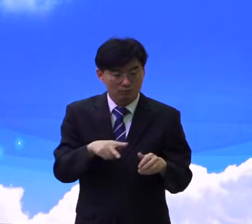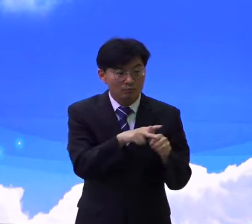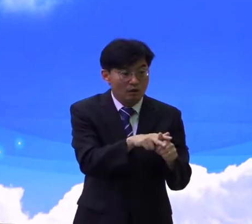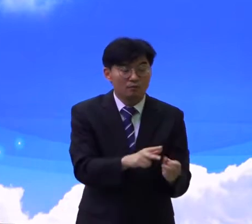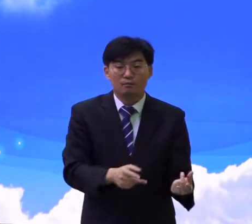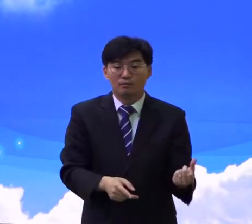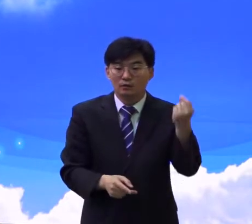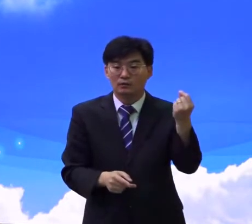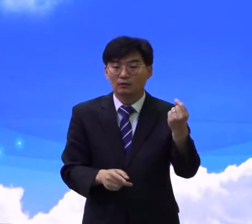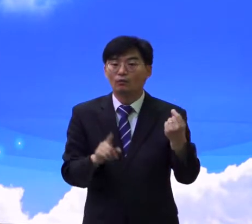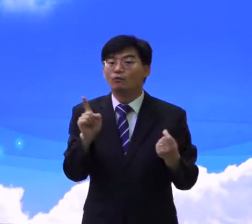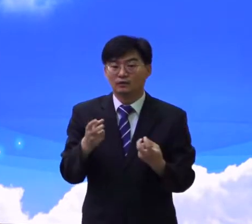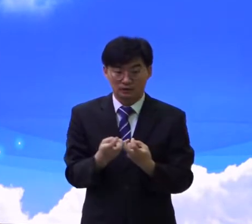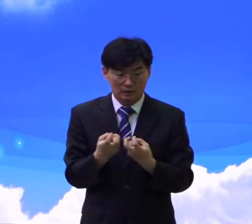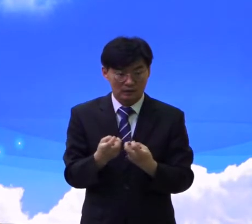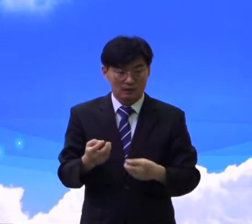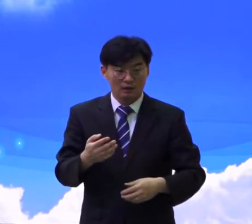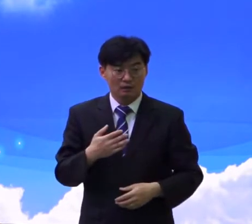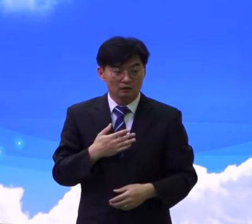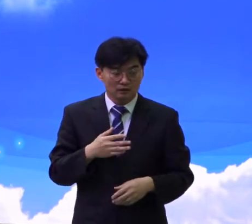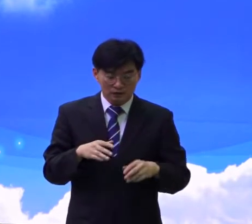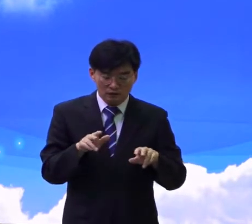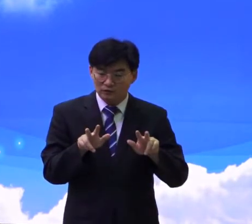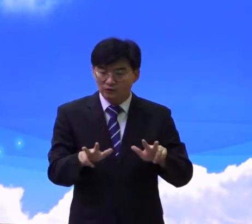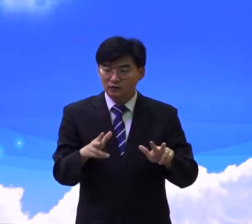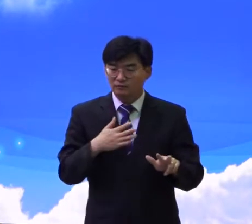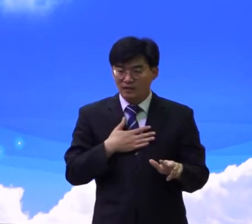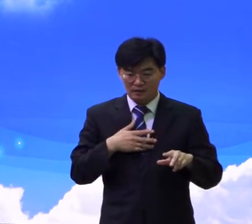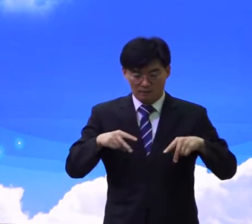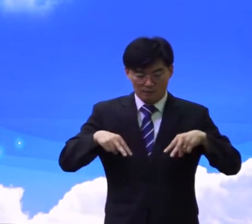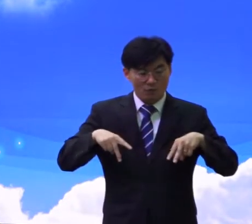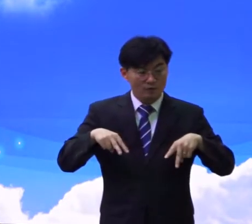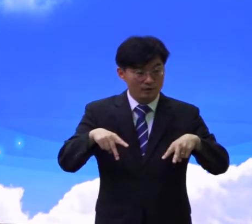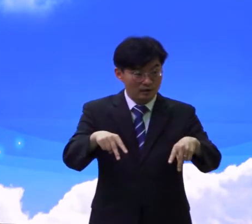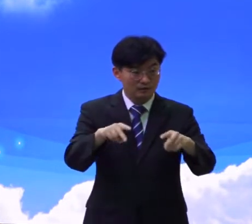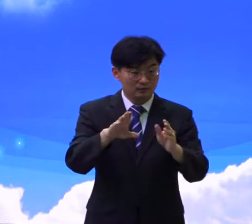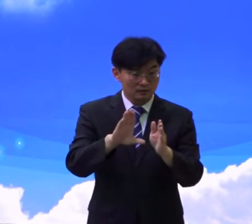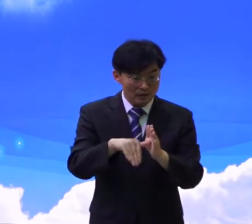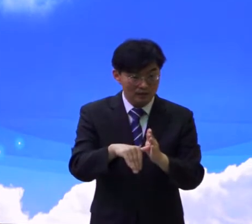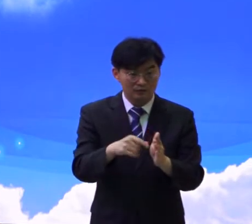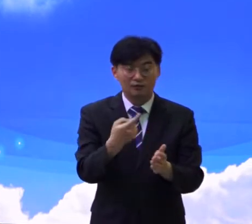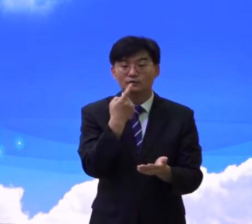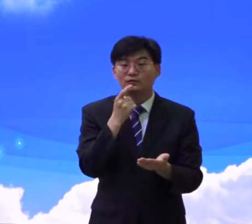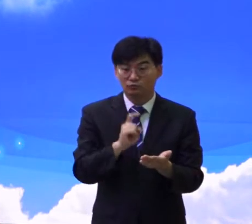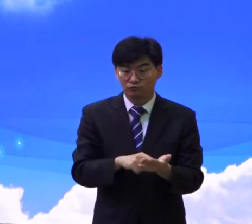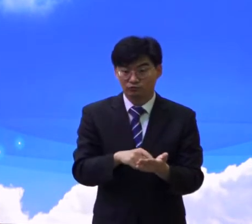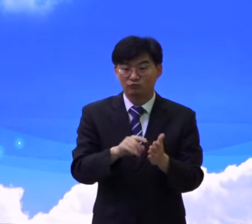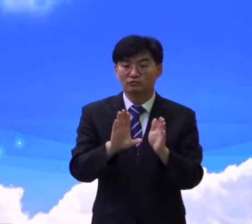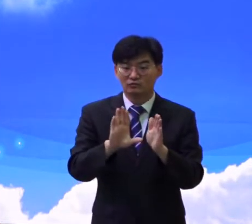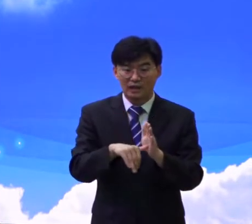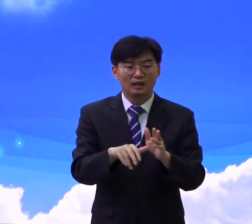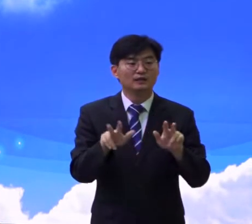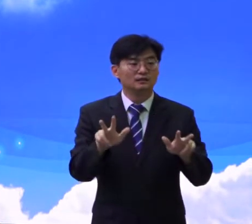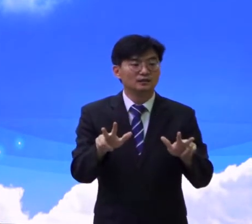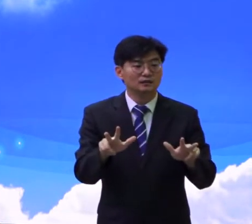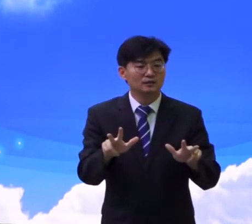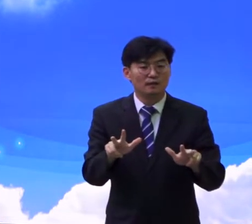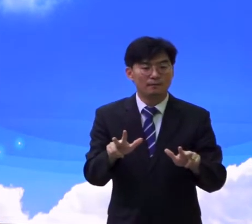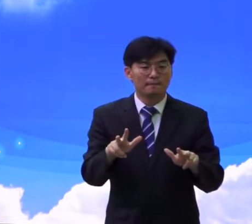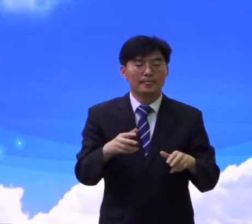여러분, 어떻게 보면 보병과 함께 달리는 것은 쉽게 할 수 있는 일입니다. 누구나 할 수 있죠.